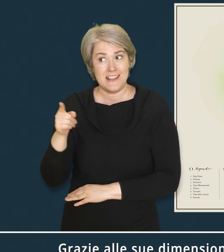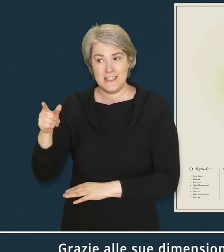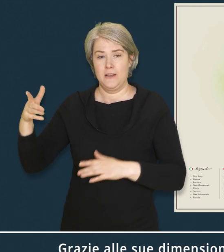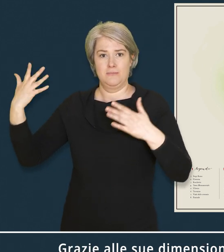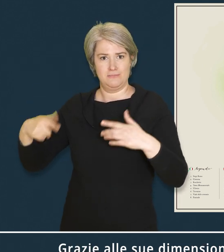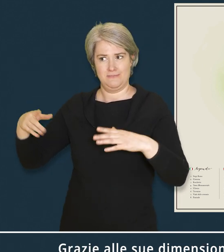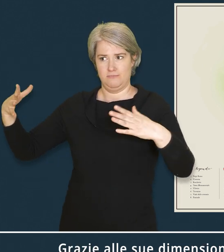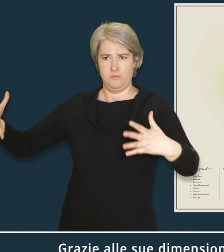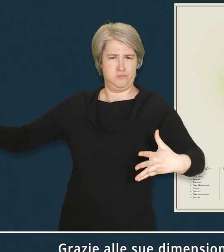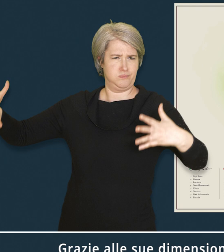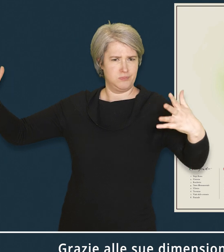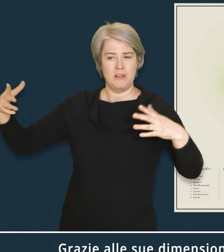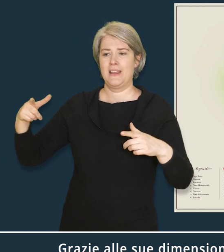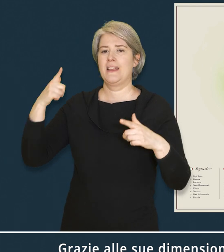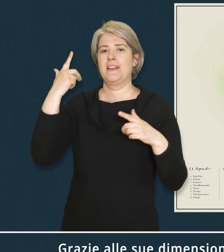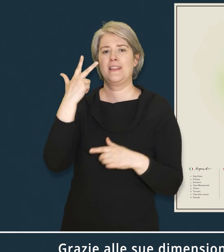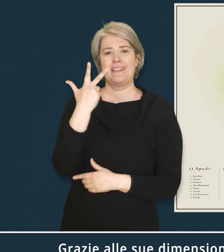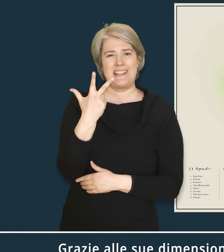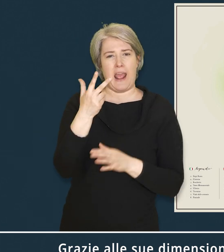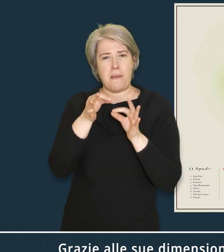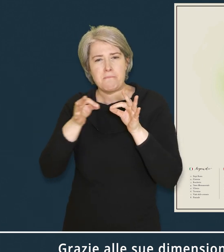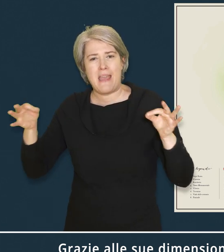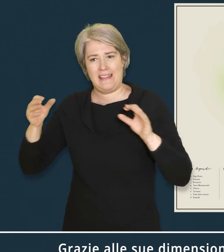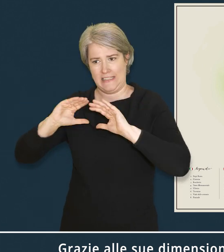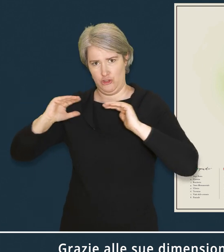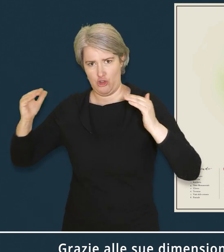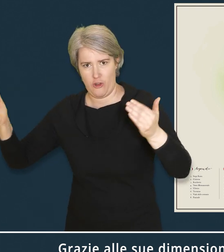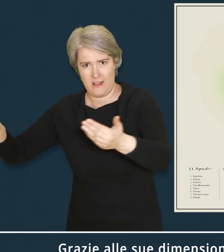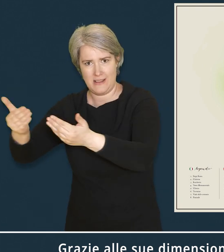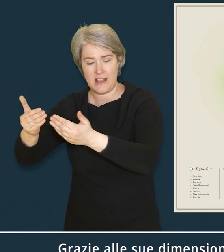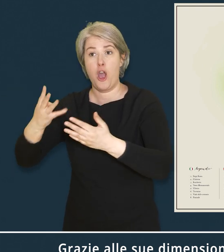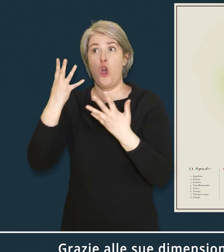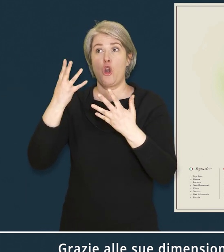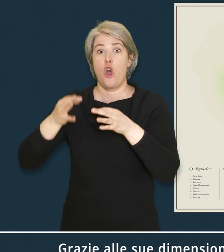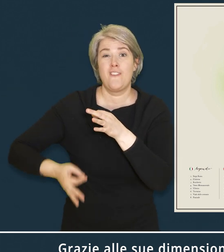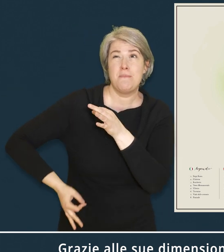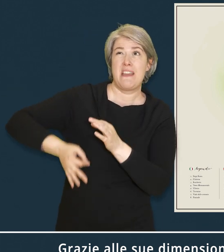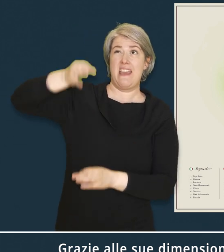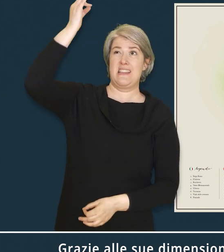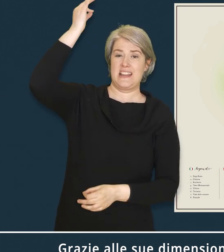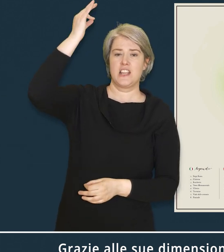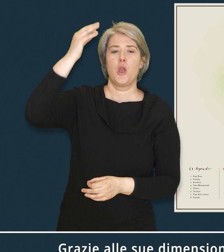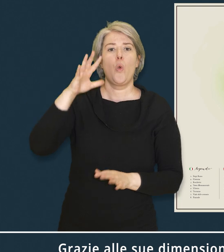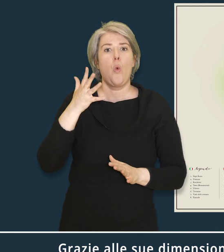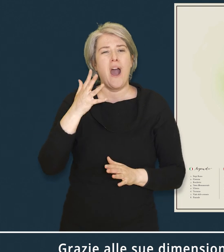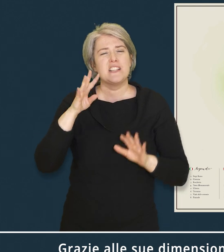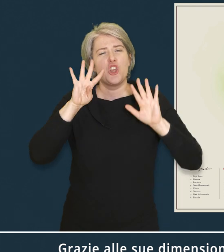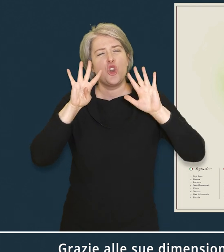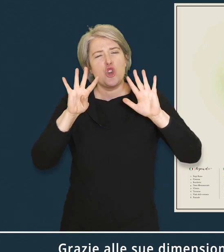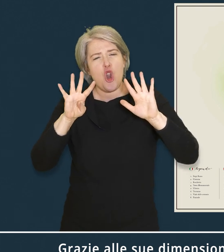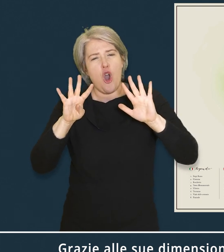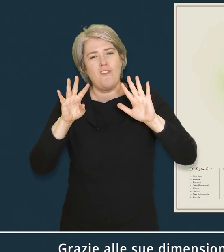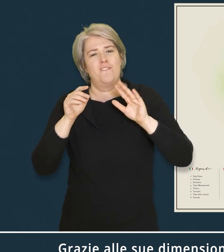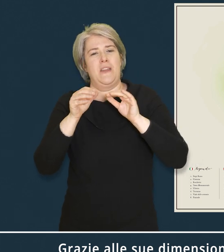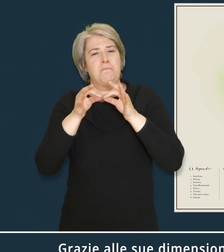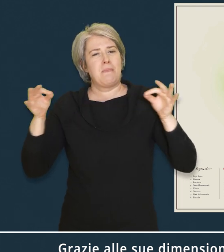Grazie alle sue dimensioni, 3 metri di circonferenza, 9 metri di altezza e